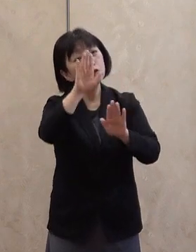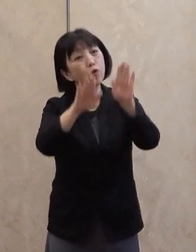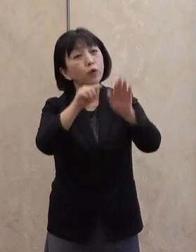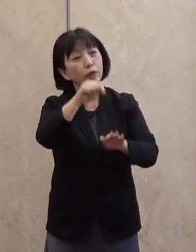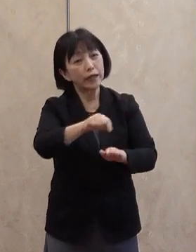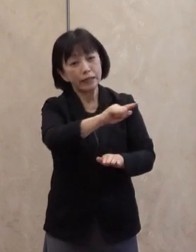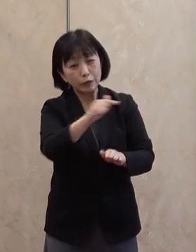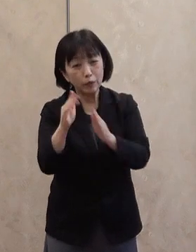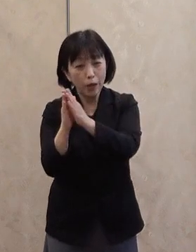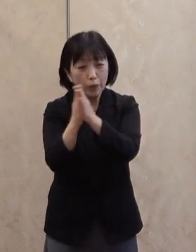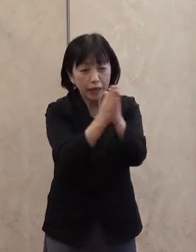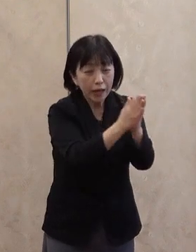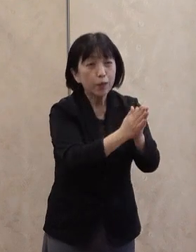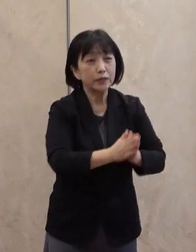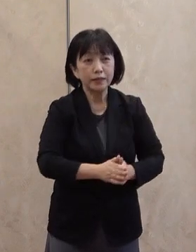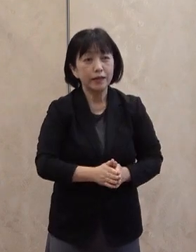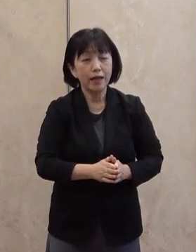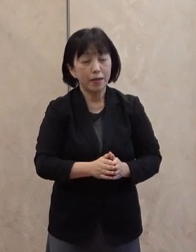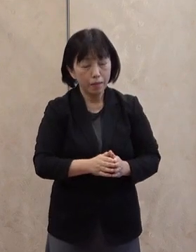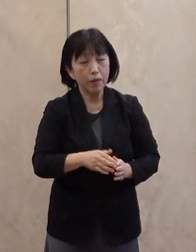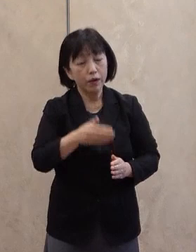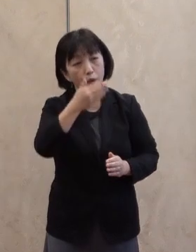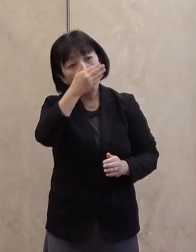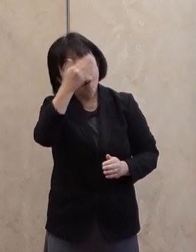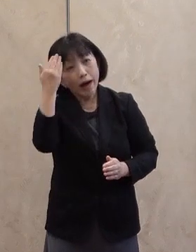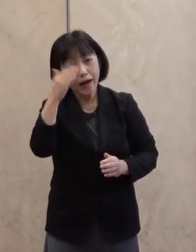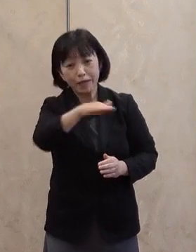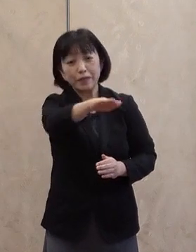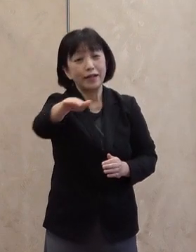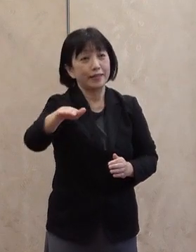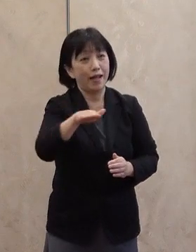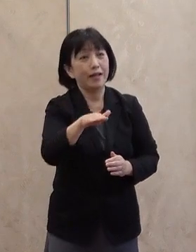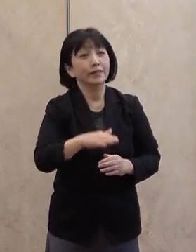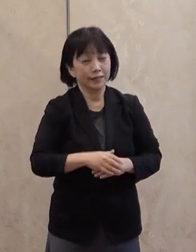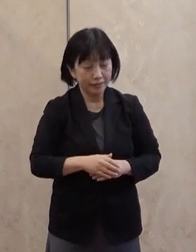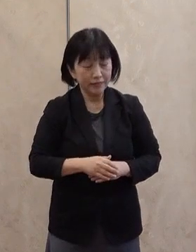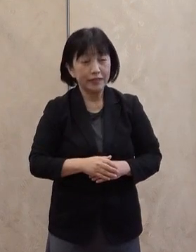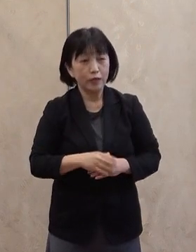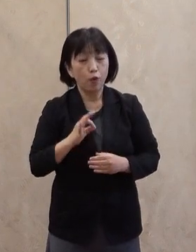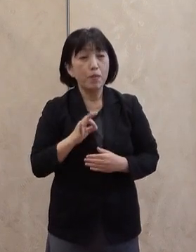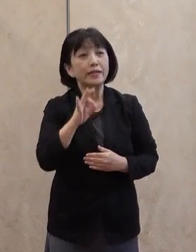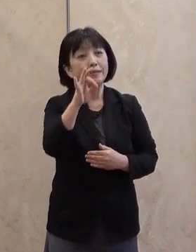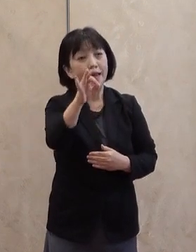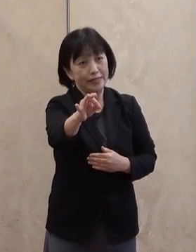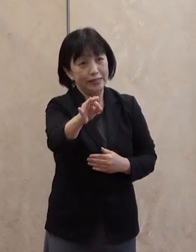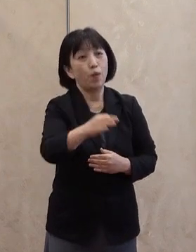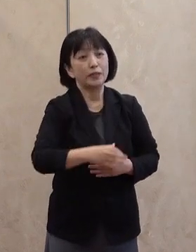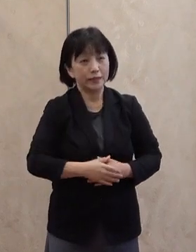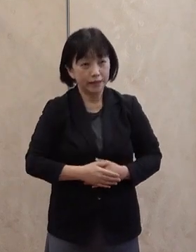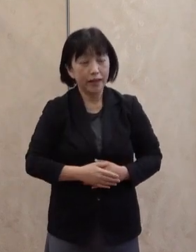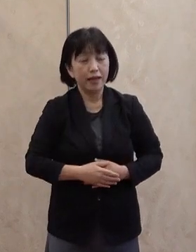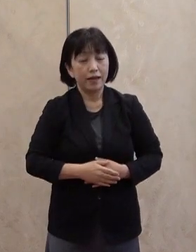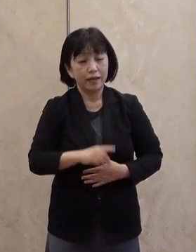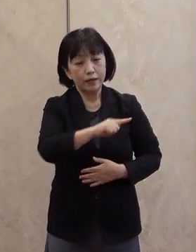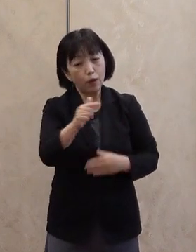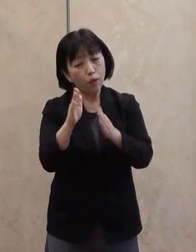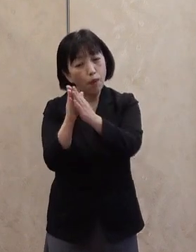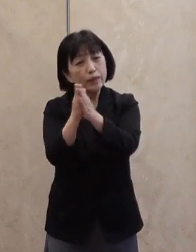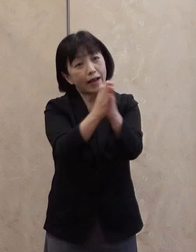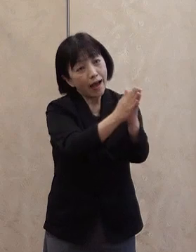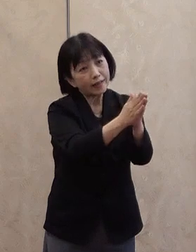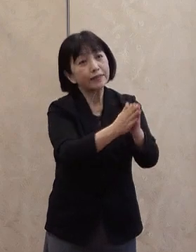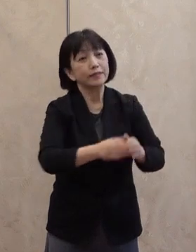をして、そうじゃない世代の皆さんへのこのメッセージを伝えていろいろお願いすることが非